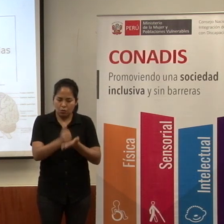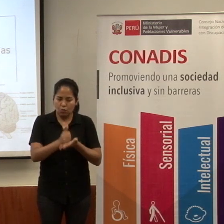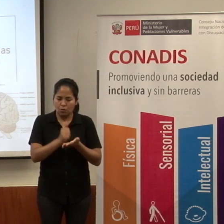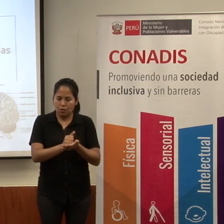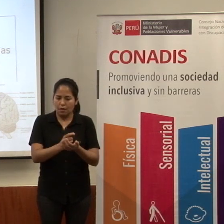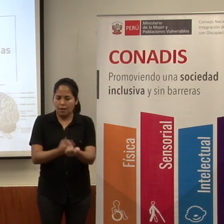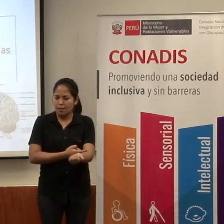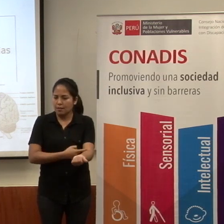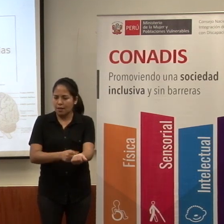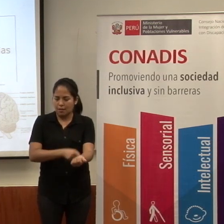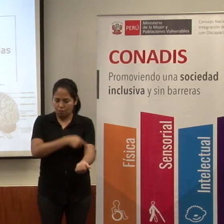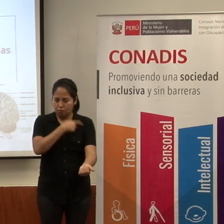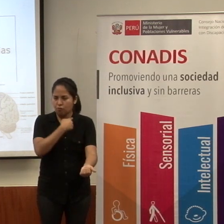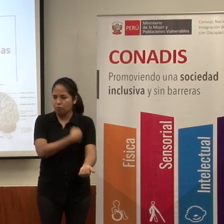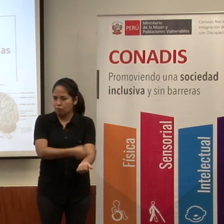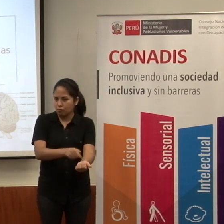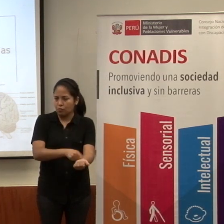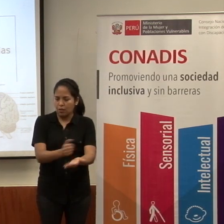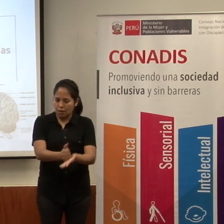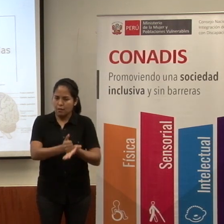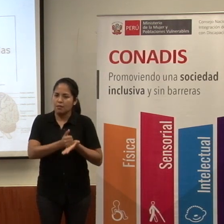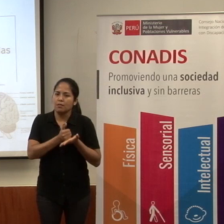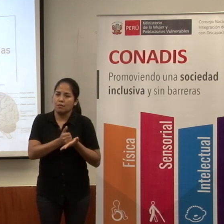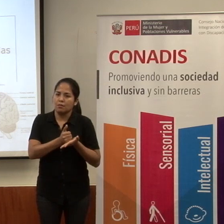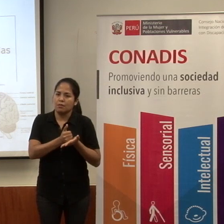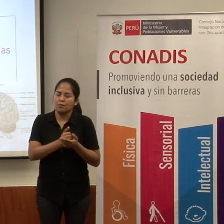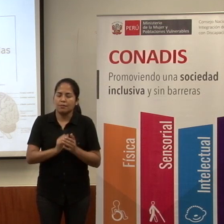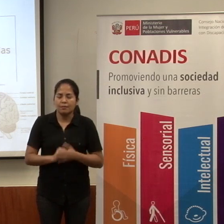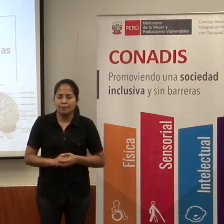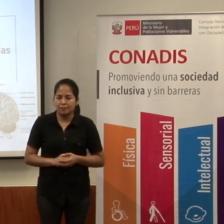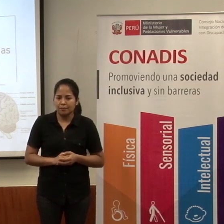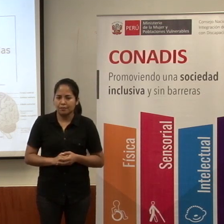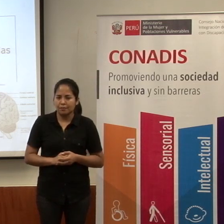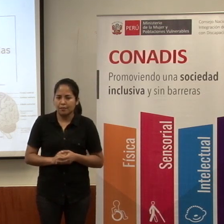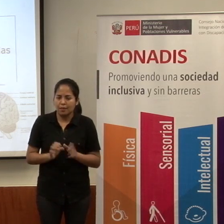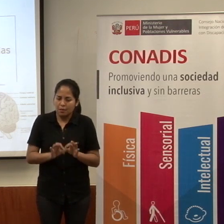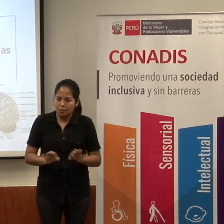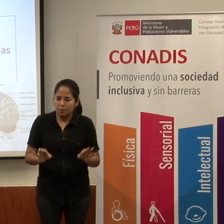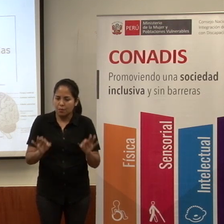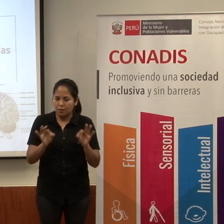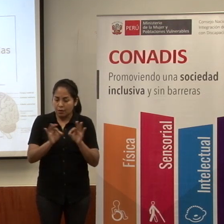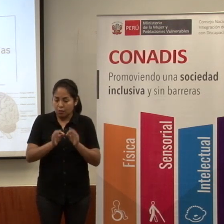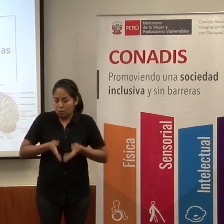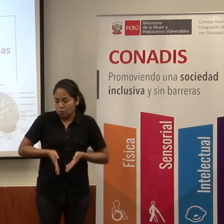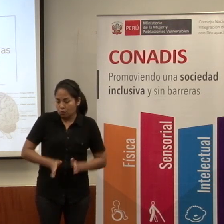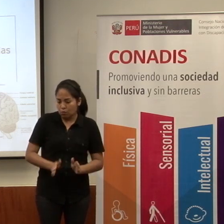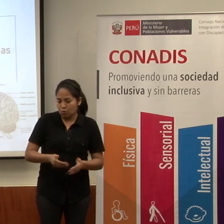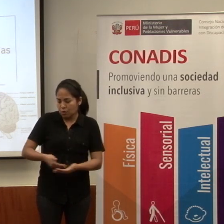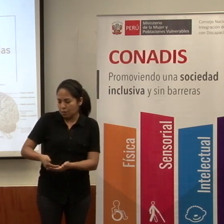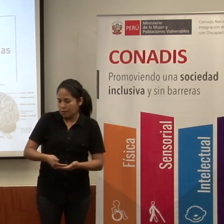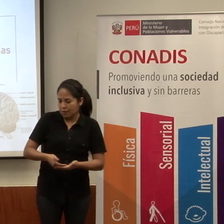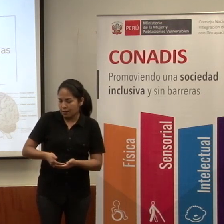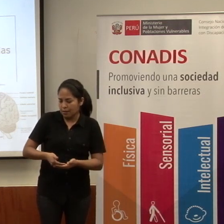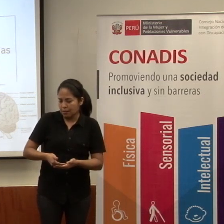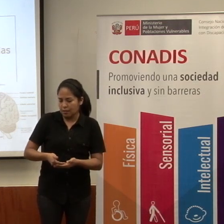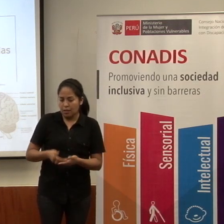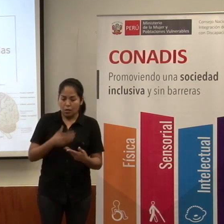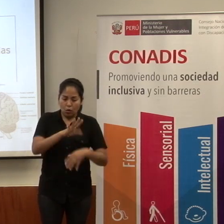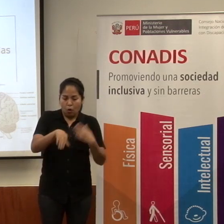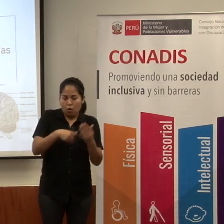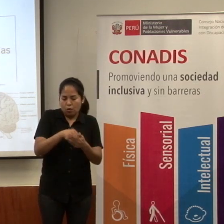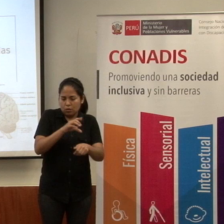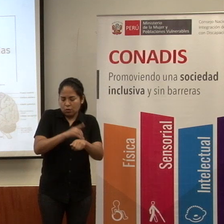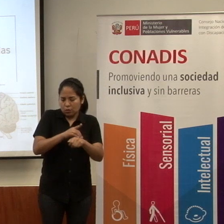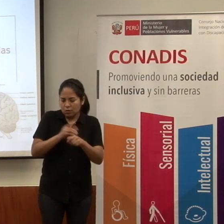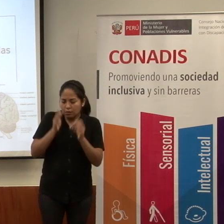del cuerpo y dejamos de existir o nos dañamos severamente. Por eso, cuando un niño nace, el personal de salud se preocupa tanto